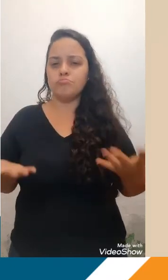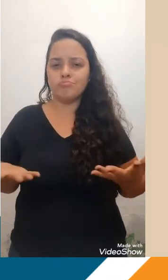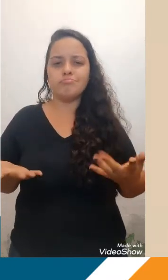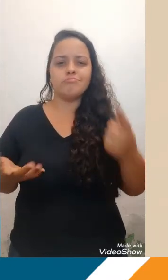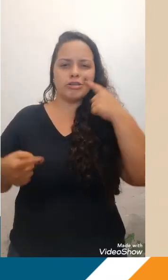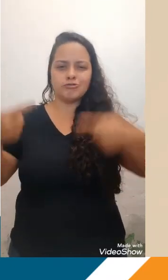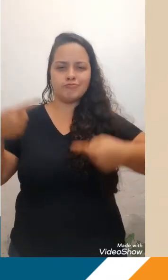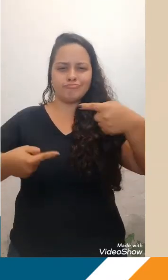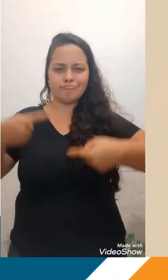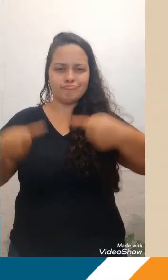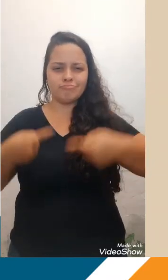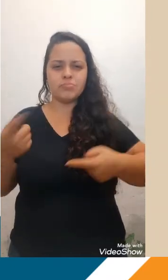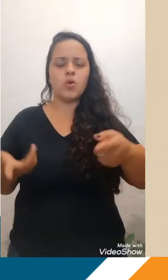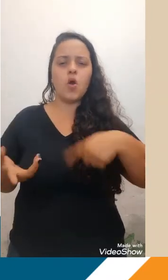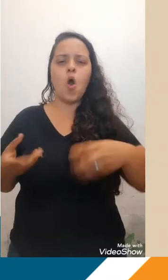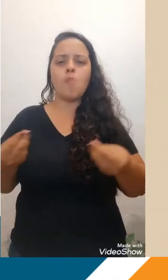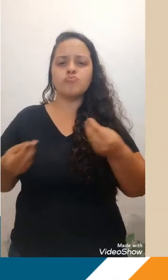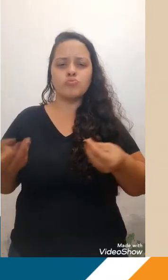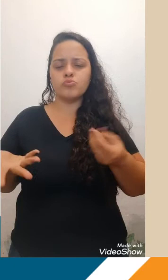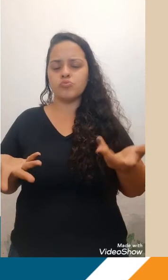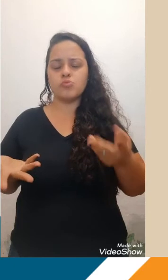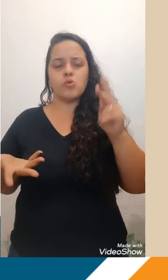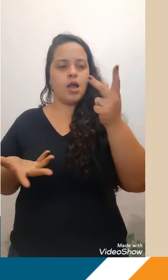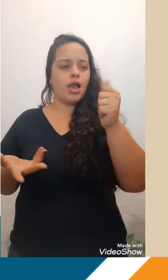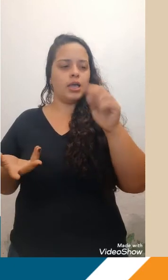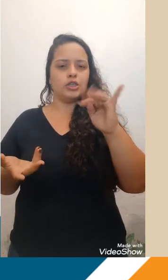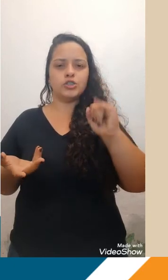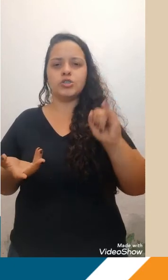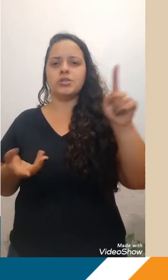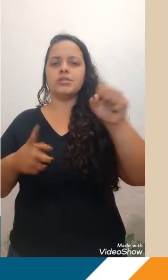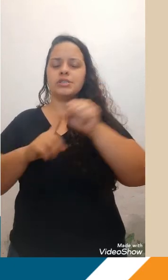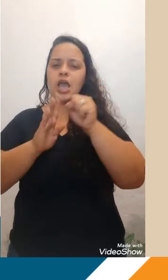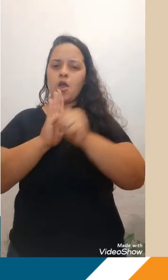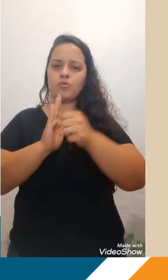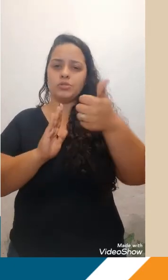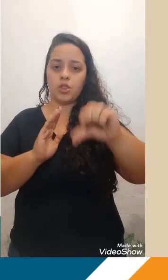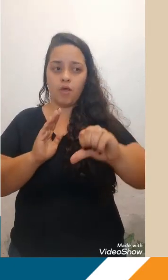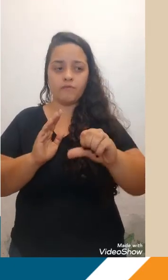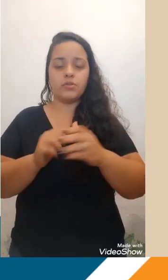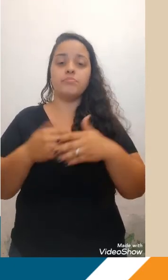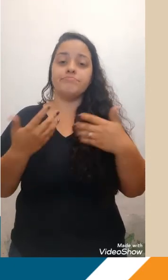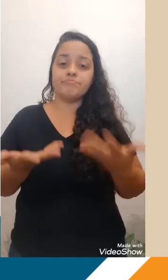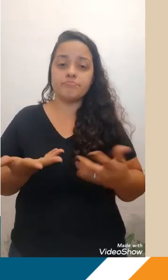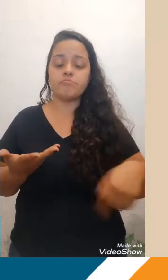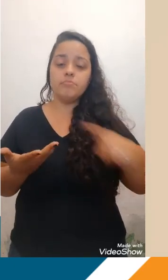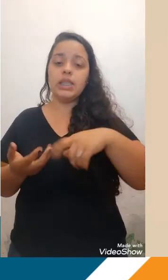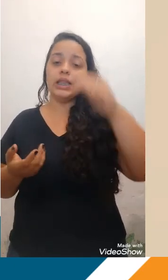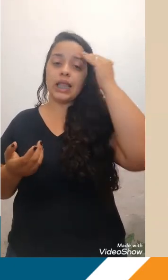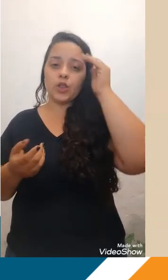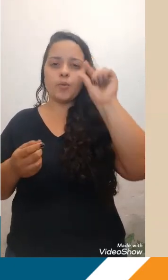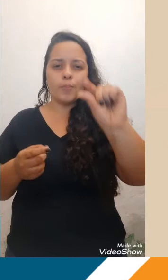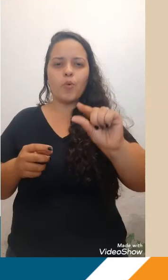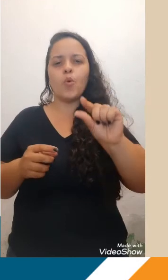que disputaram na consolidação da República Haitiana já no século XIX. Com isso, entendemos